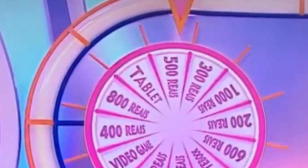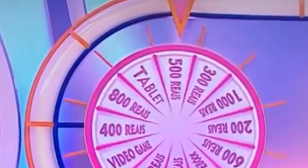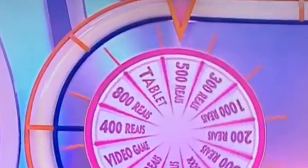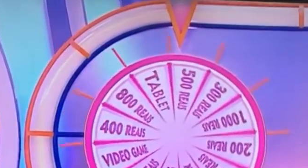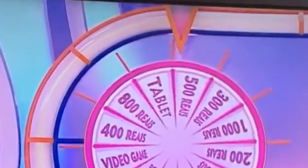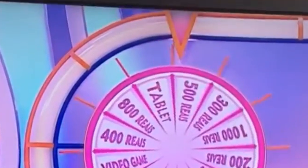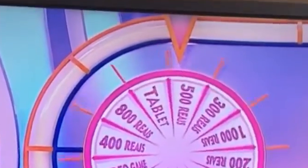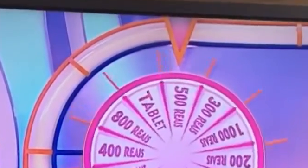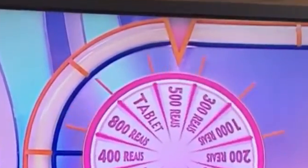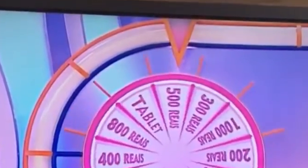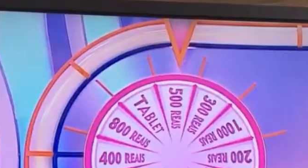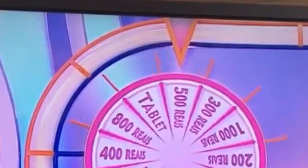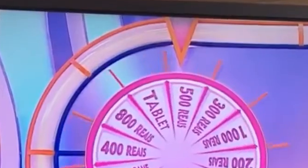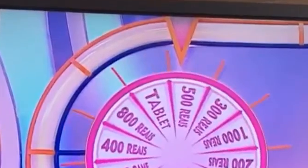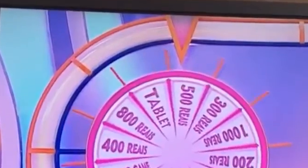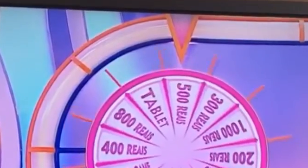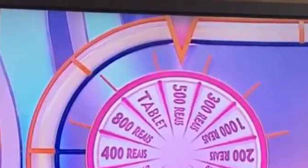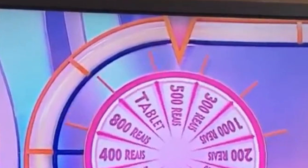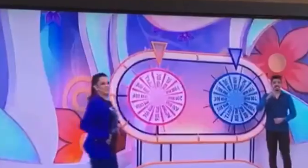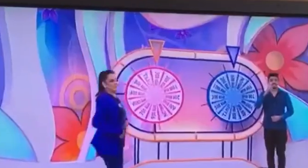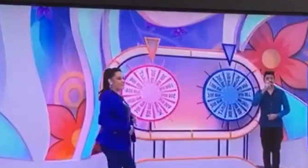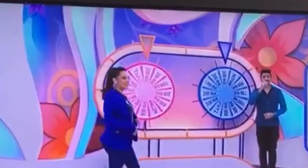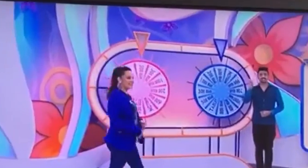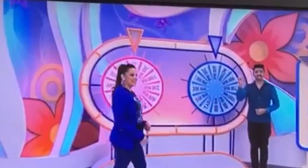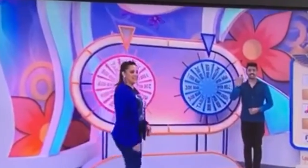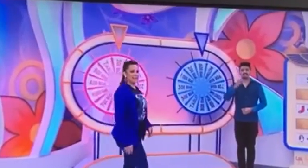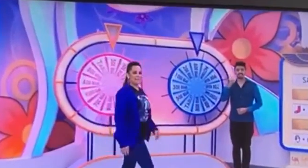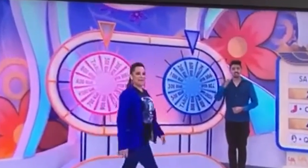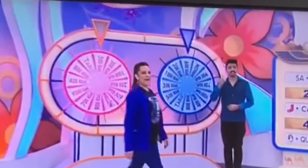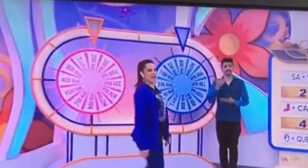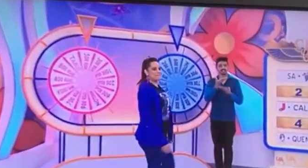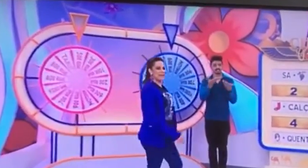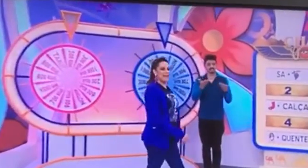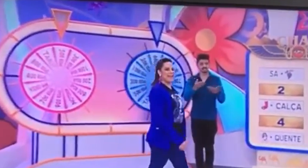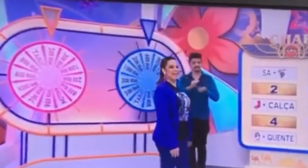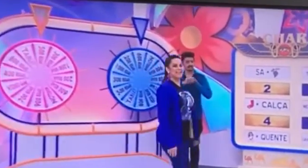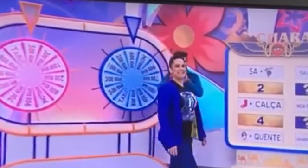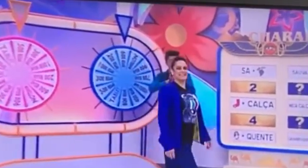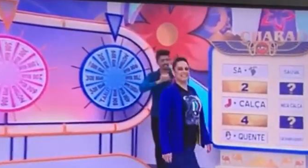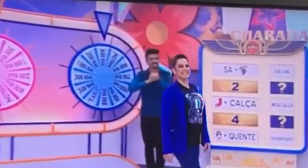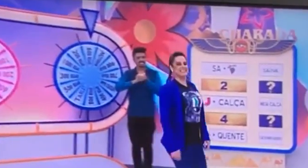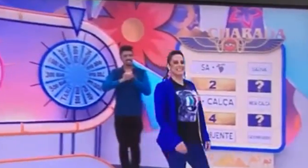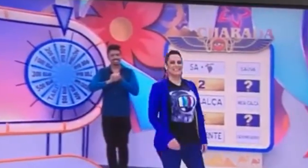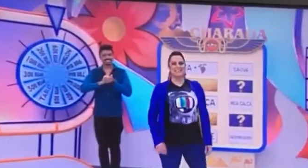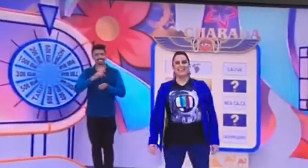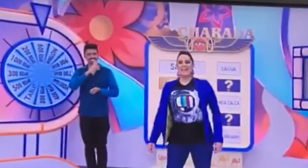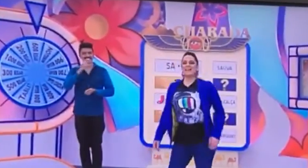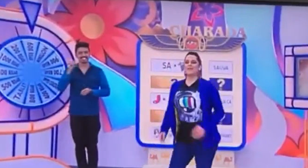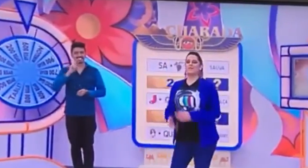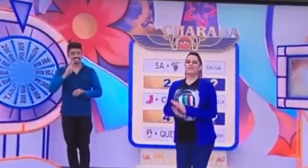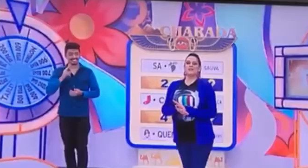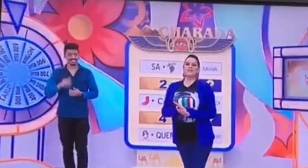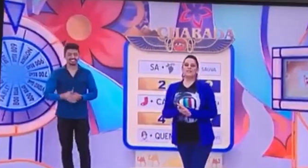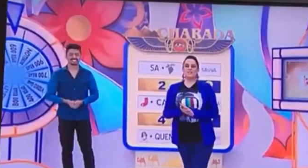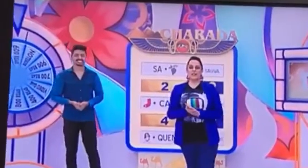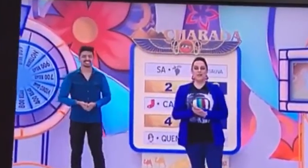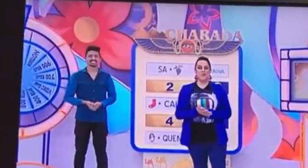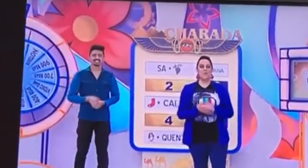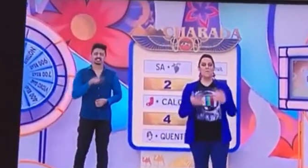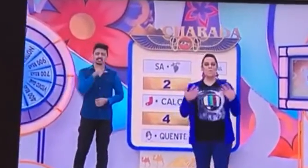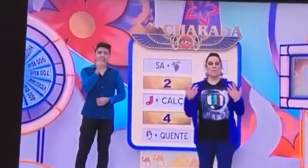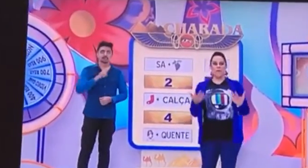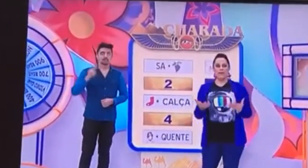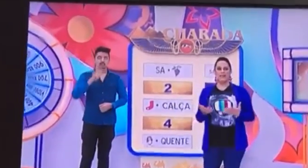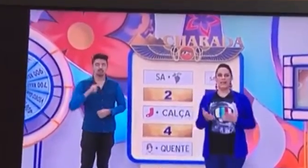O que você ganhar para você, Giovana? Parabéns! Que você ganhe esse